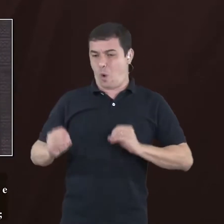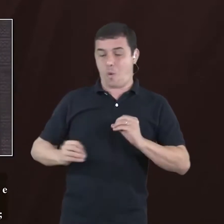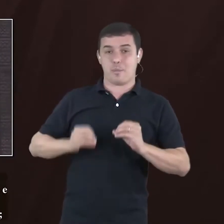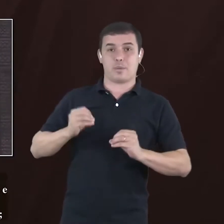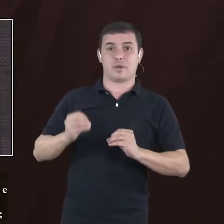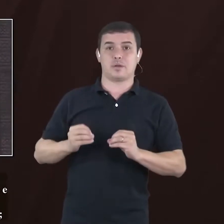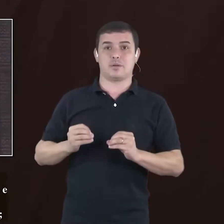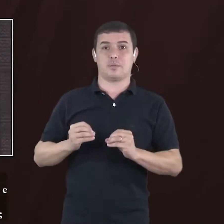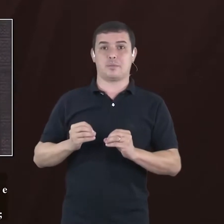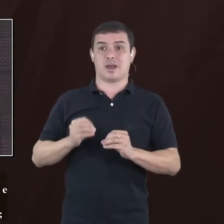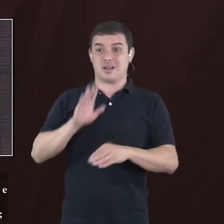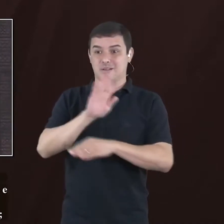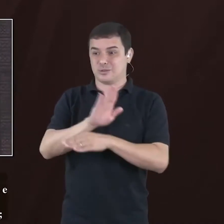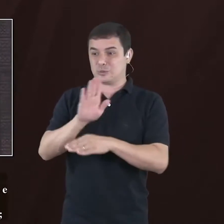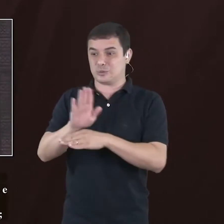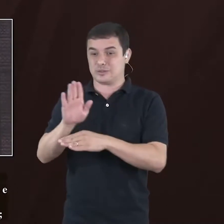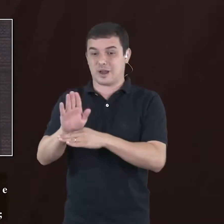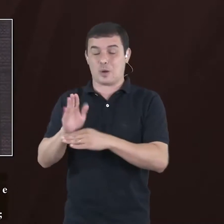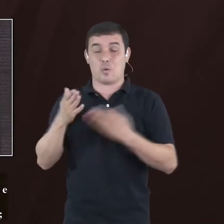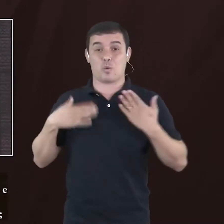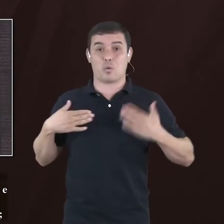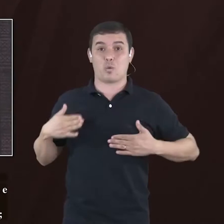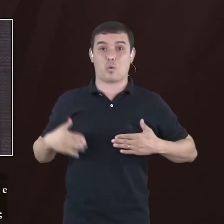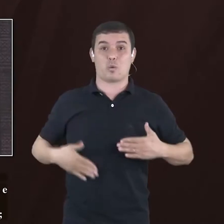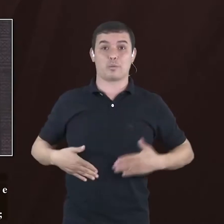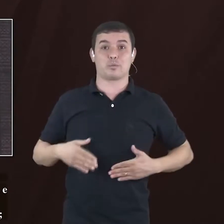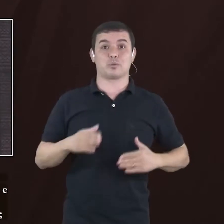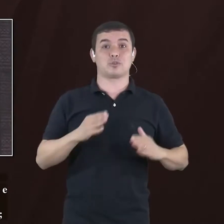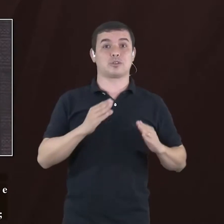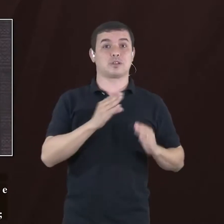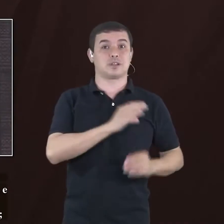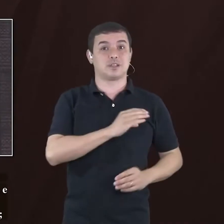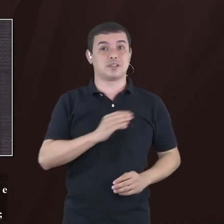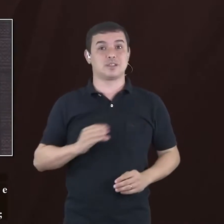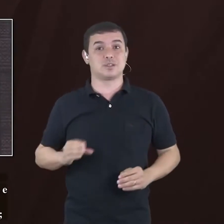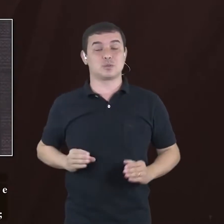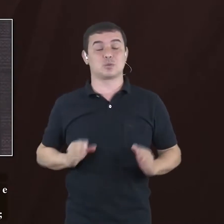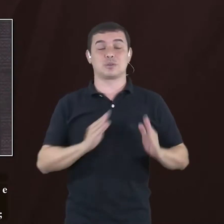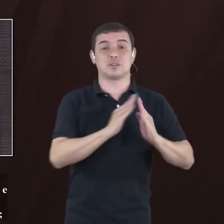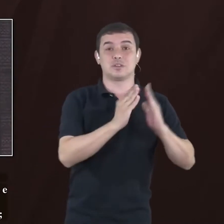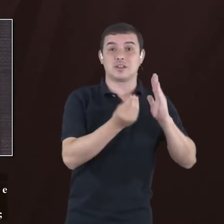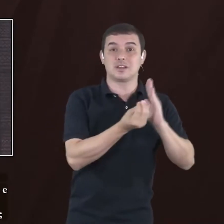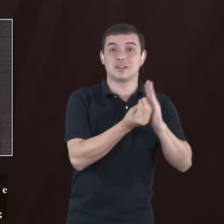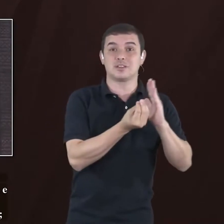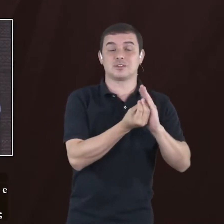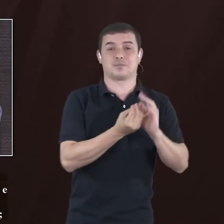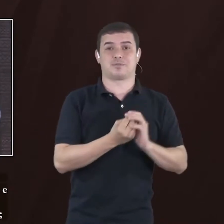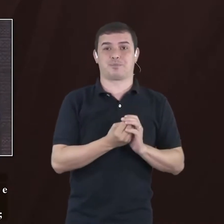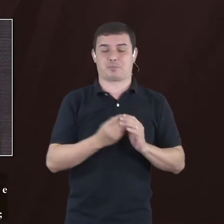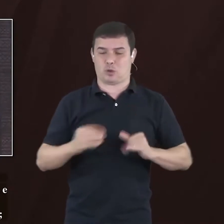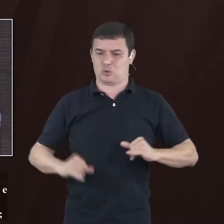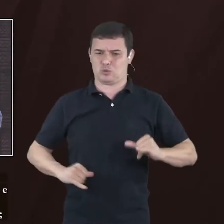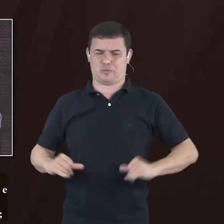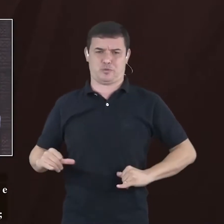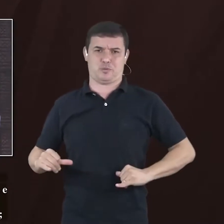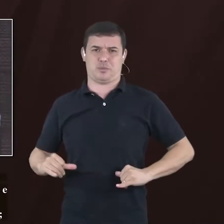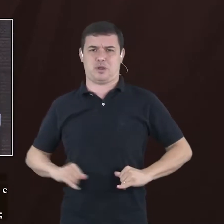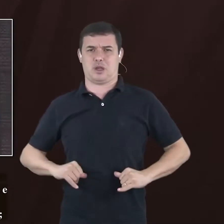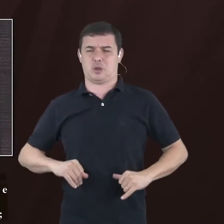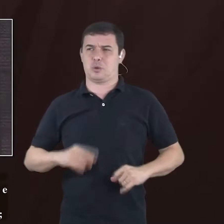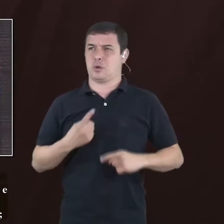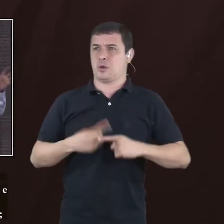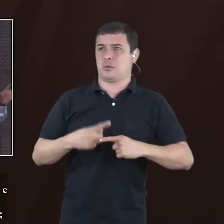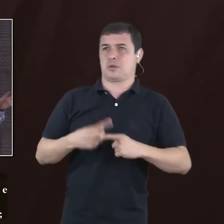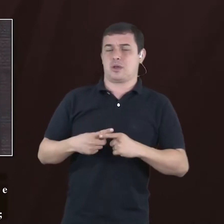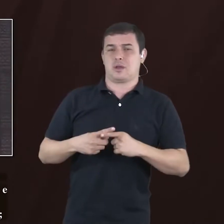Cristo, né, a favor do seu corpo, que é a igreja. Então, não são sofrimentos porque Paulo